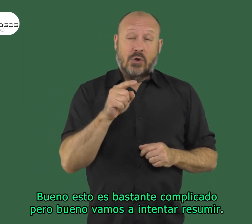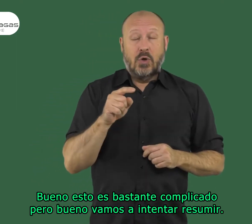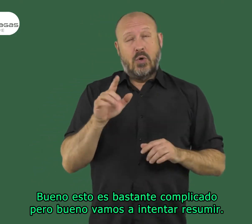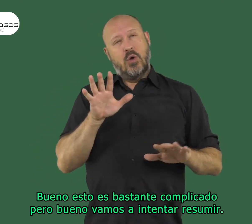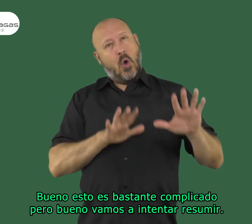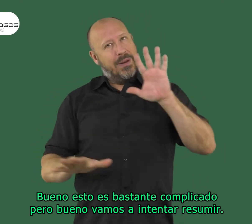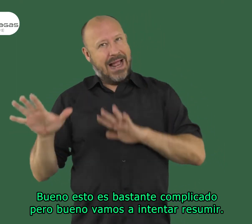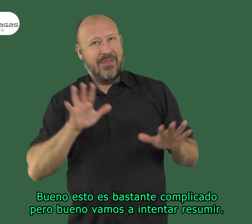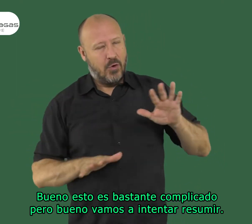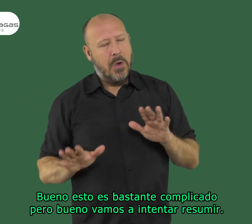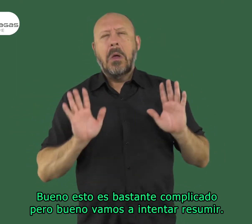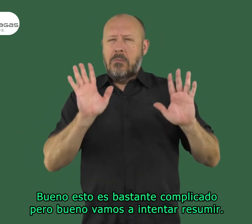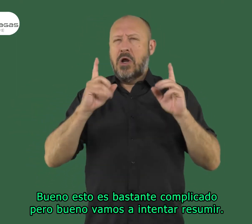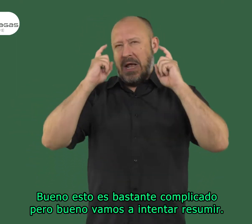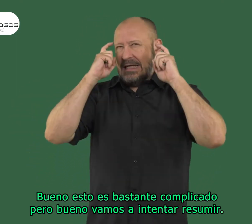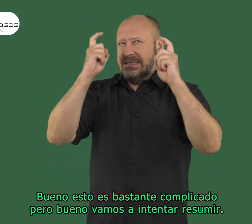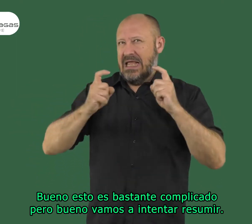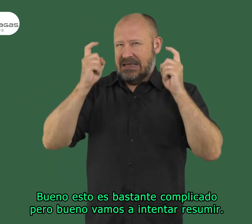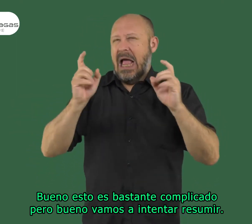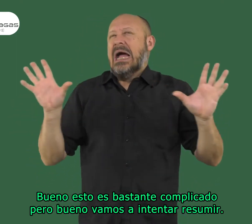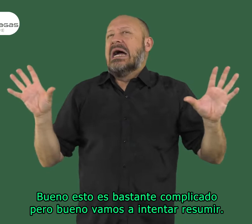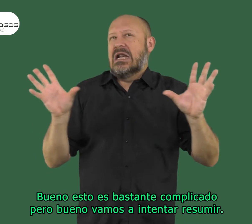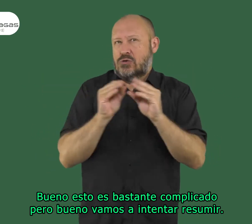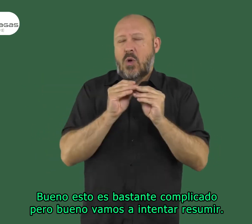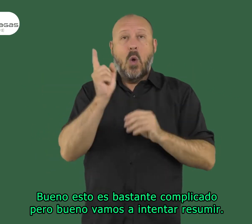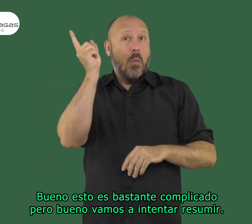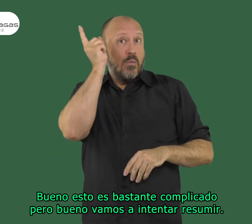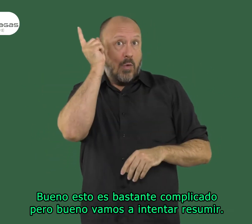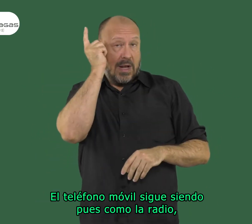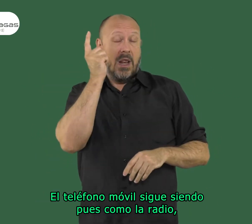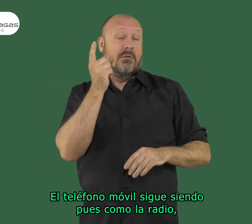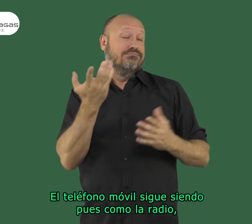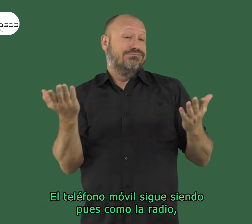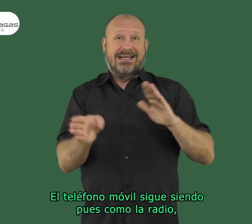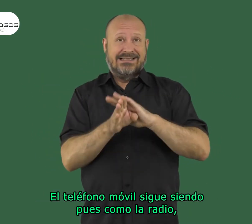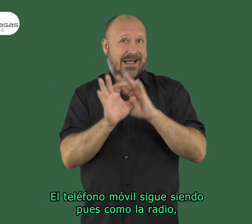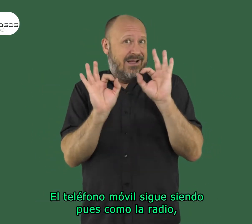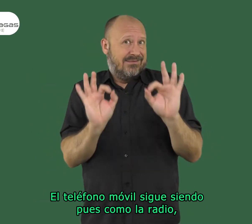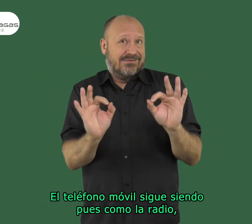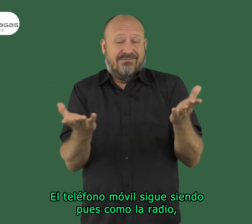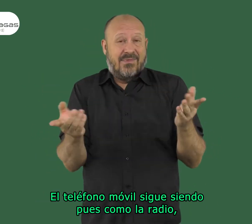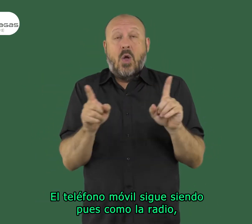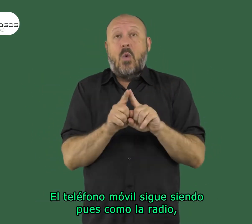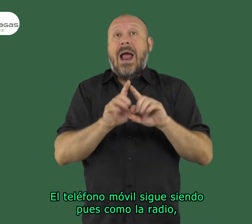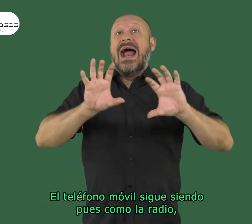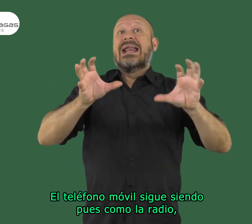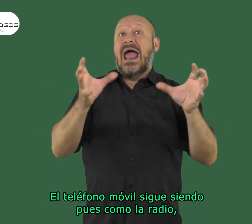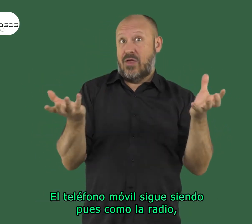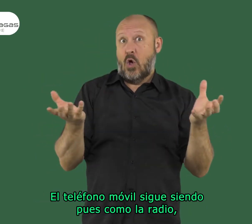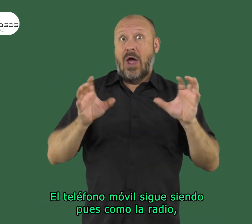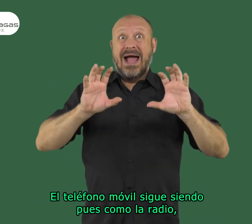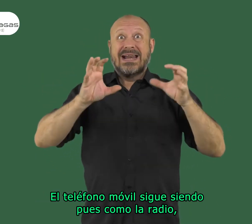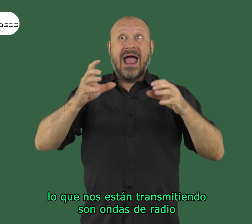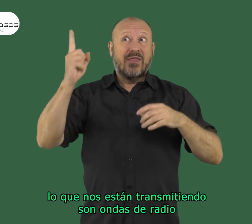es bastante complicado, ¿no? Pero bueno, vamos a intentar resumir. El teléfono móvil sigue siendo, pues como